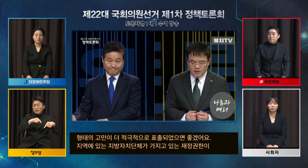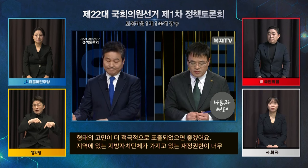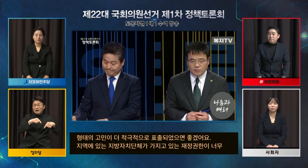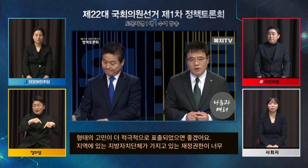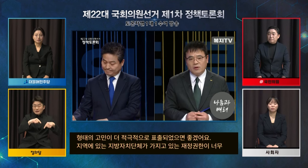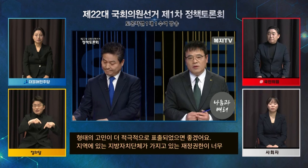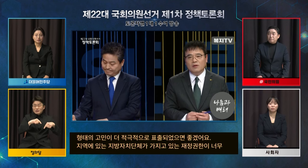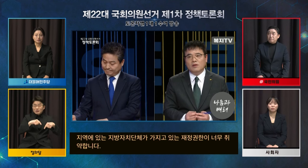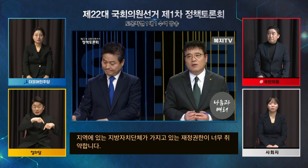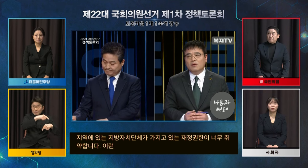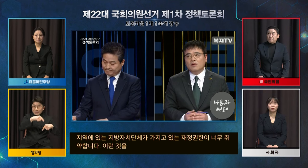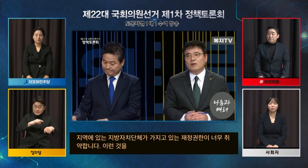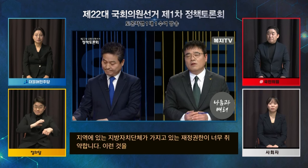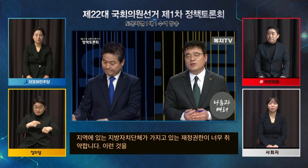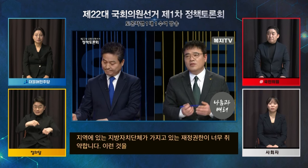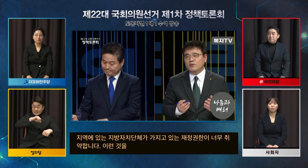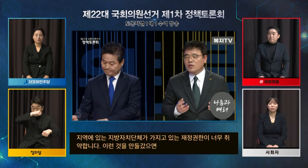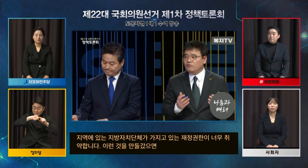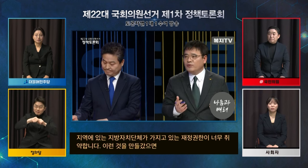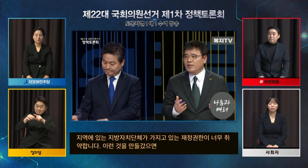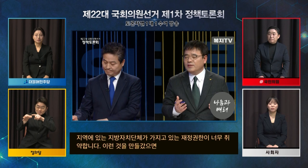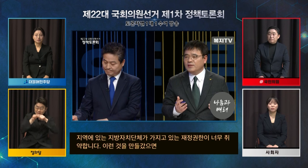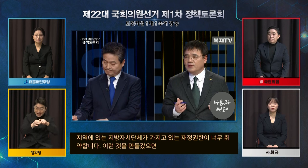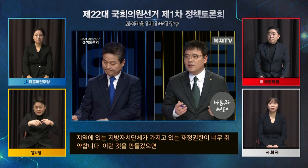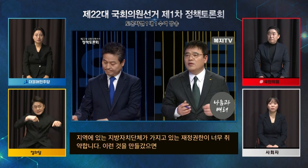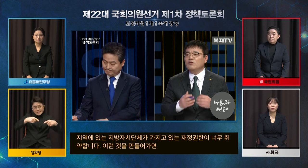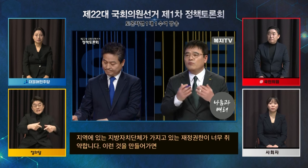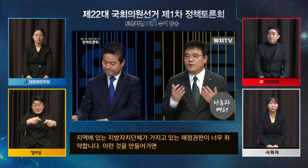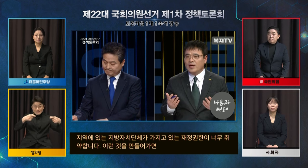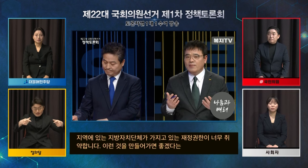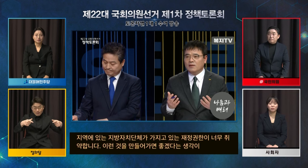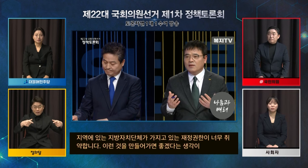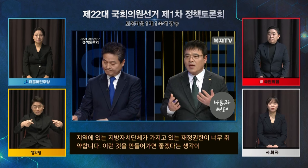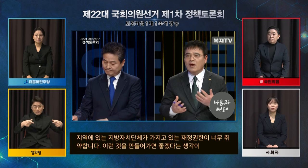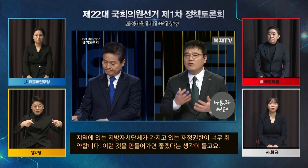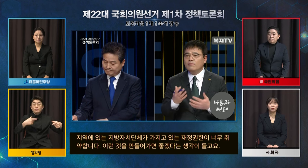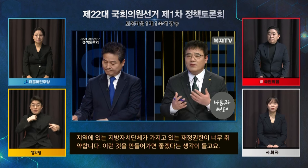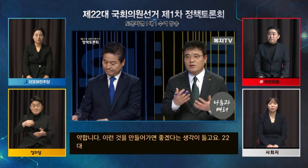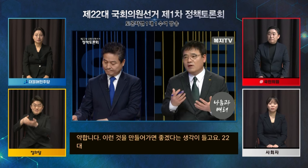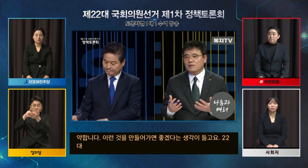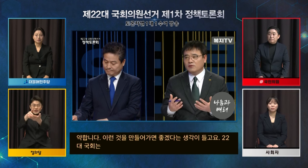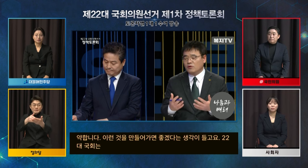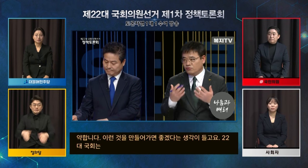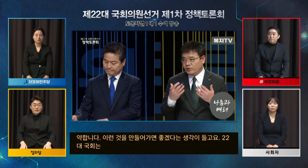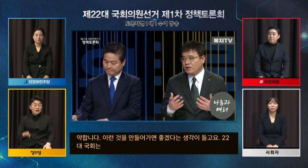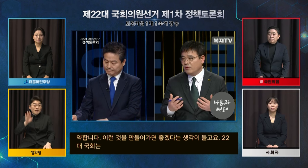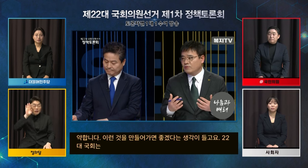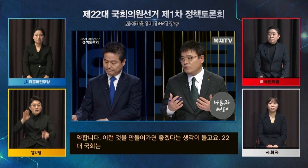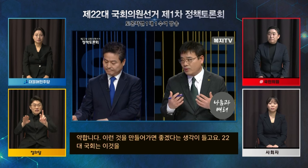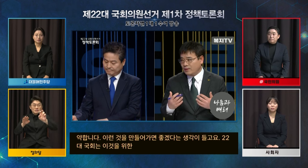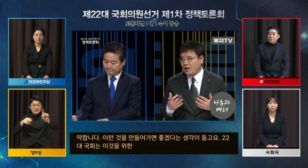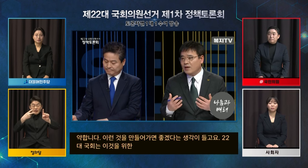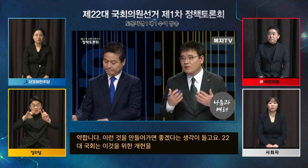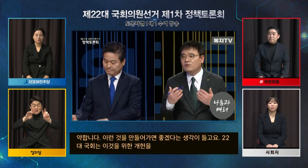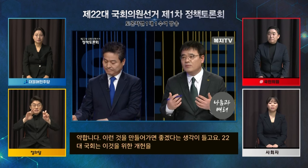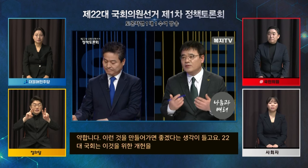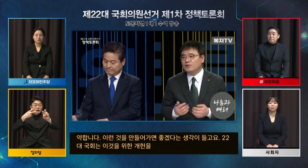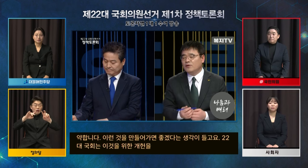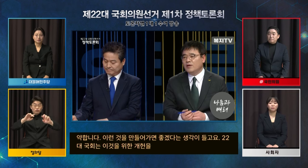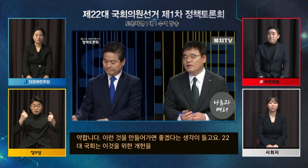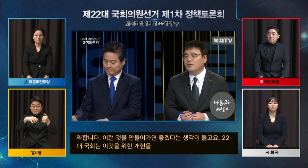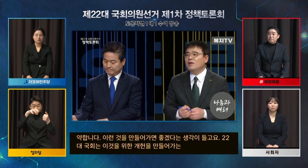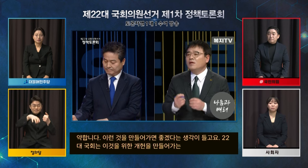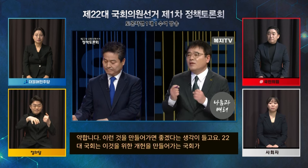좋겠다고 생각이 들고요. 22대 국회는 이걸 위한 개헌을 만들어가는 그런 국회가 되었으면 좋겠다. 이런